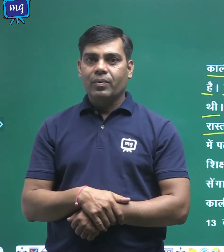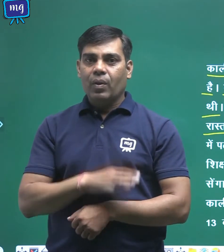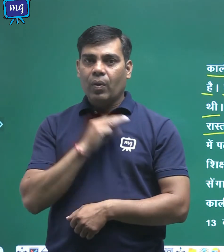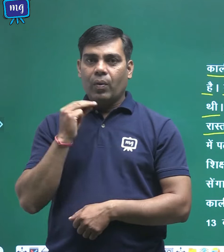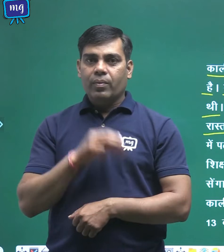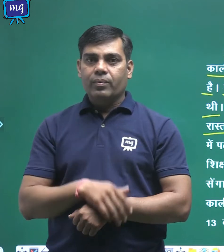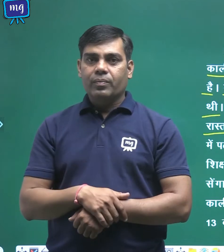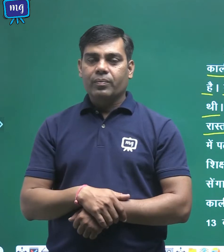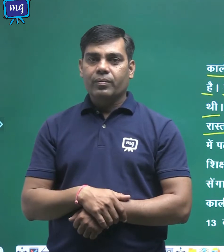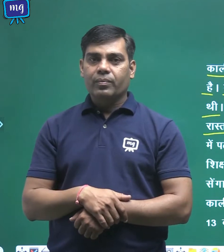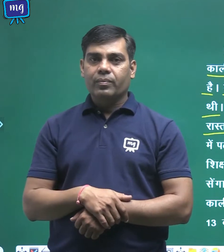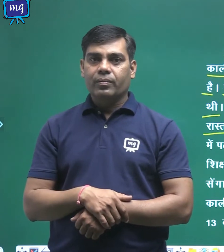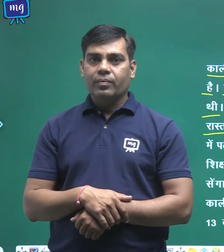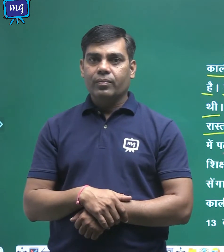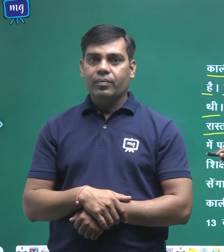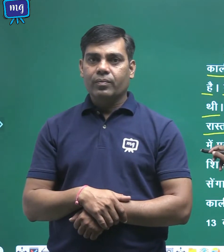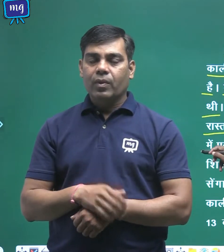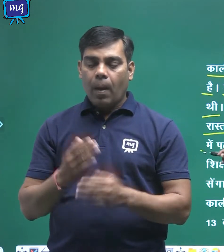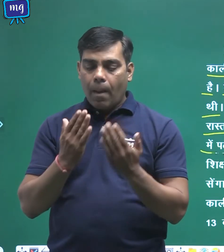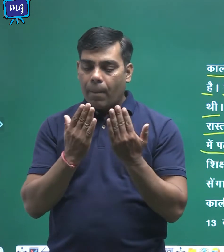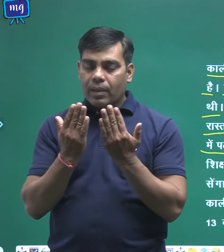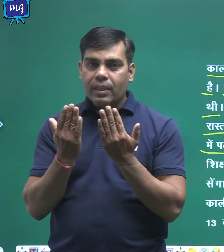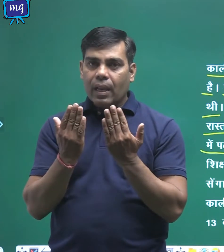और पाठशाला में